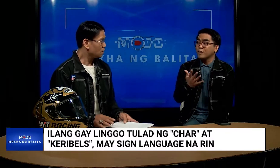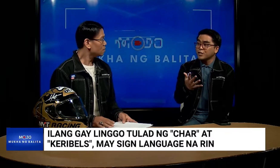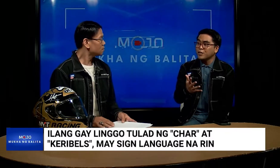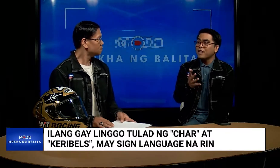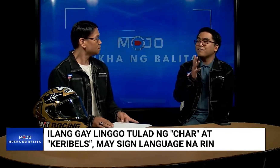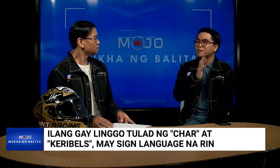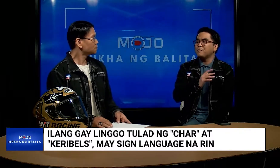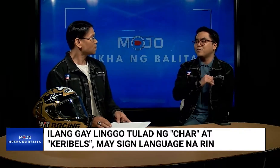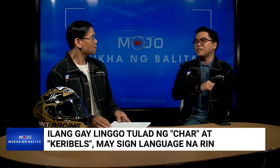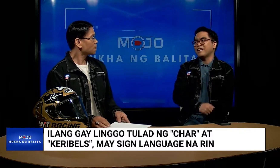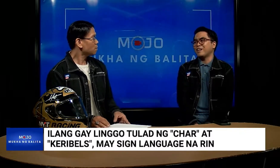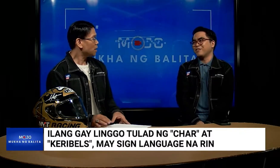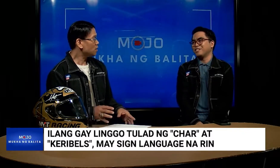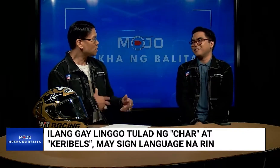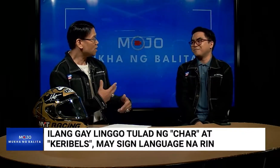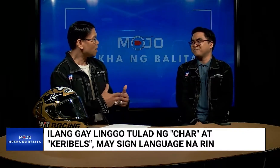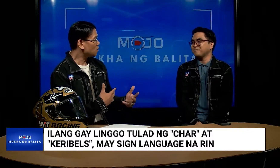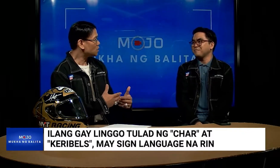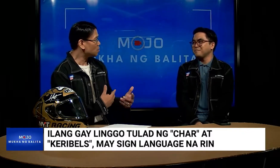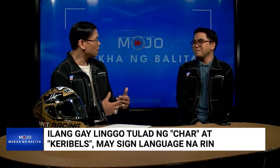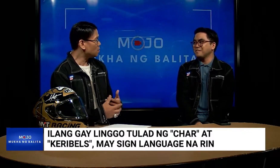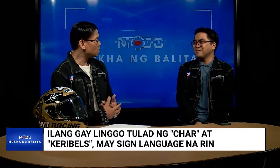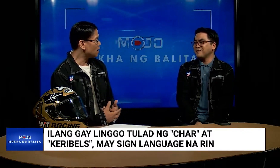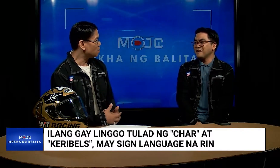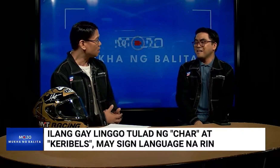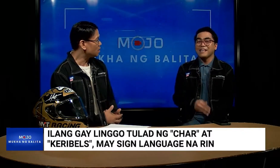version ng Filipino Sign Language. Paning Sign Language ng maraming salamat. Thank